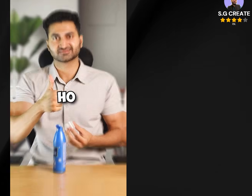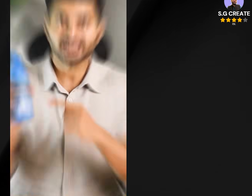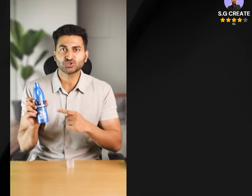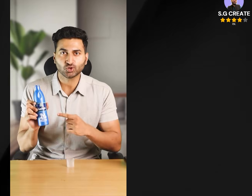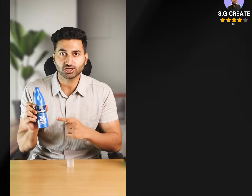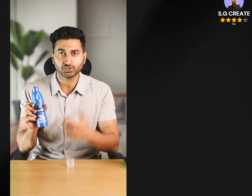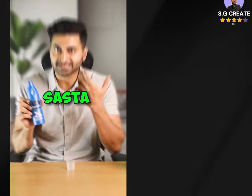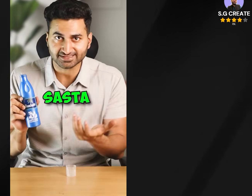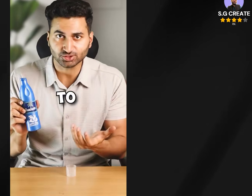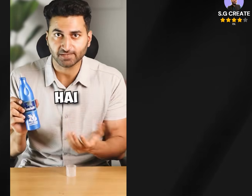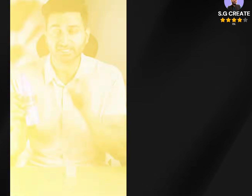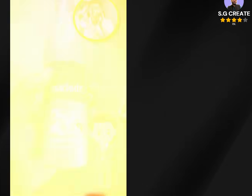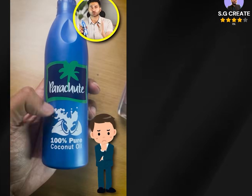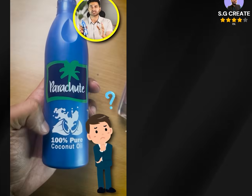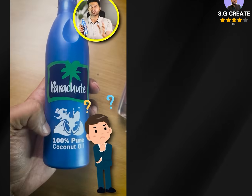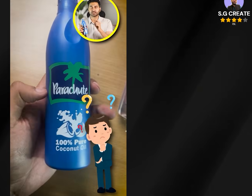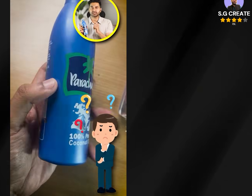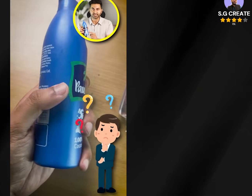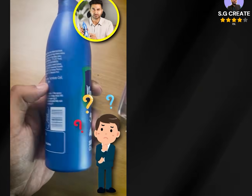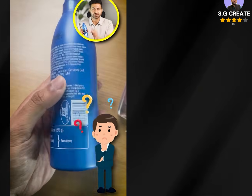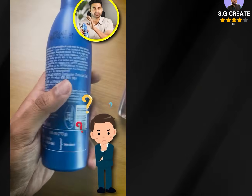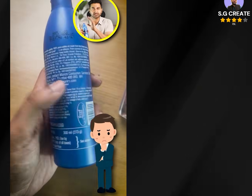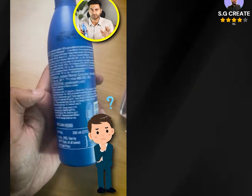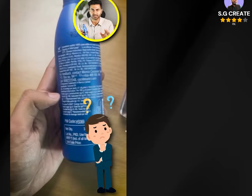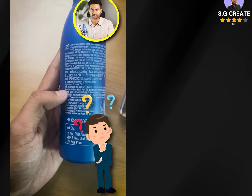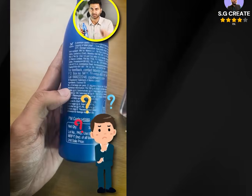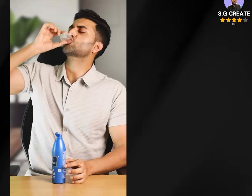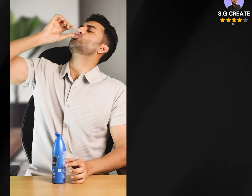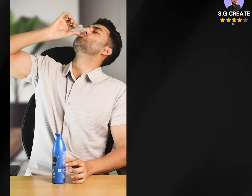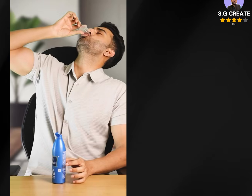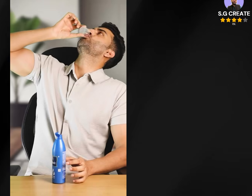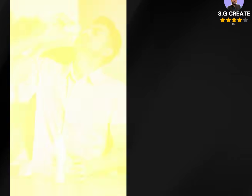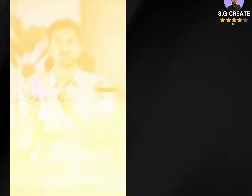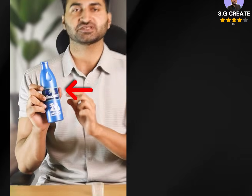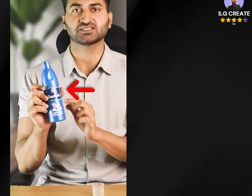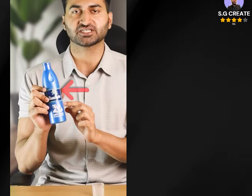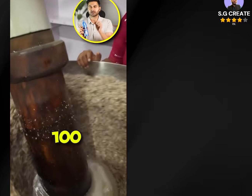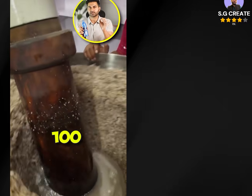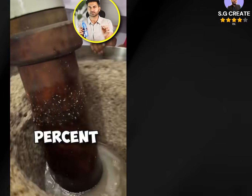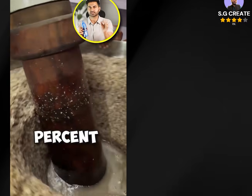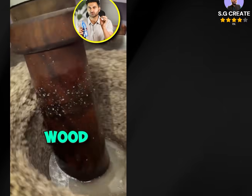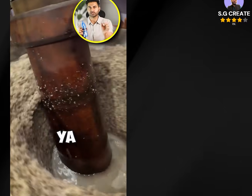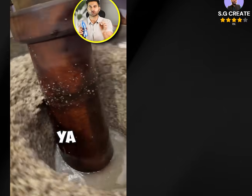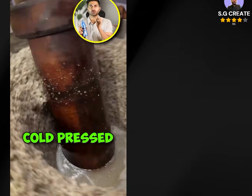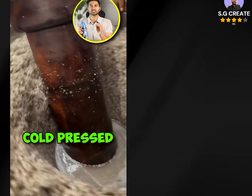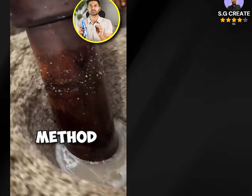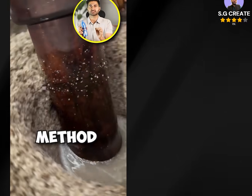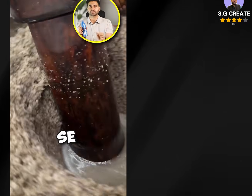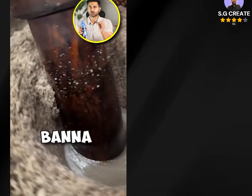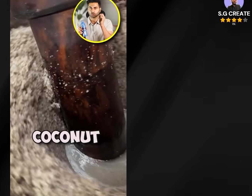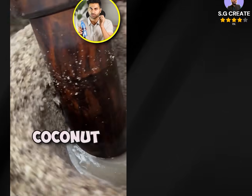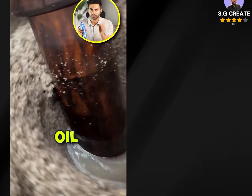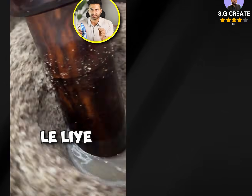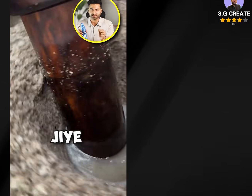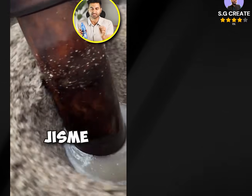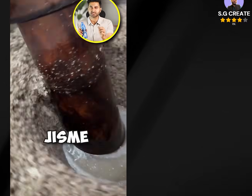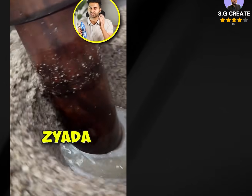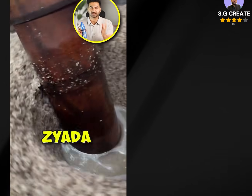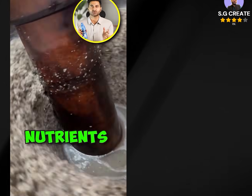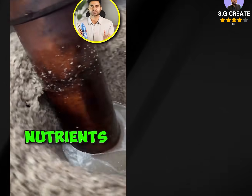पैराशूट कोकोनट ऑयल transparent सस्ता तो label है, बट that किस clearly प्रोसेस से बना है ये states कंपनी ने नहीं बता रखा। तो अगर आपको खाना ही है तो आप इसकी बजाय 100% वुड या pure कोल्ड प्रेस मेथड coconut से बना oil. कोकोनट ऑयल ले लीजिए, जिसमें No ज्यादा न्यूट्रिएंट्स preservatives